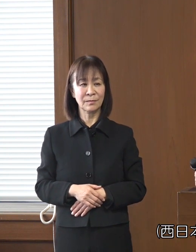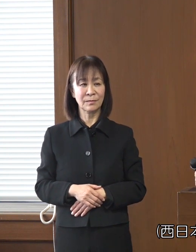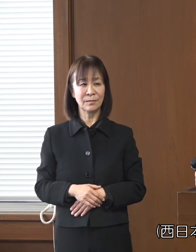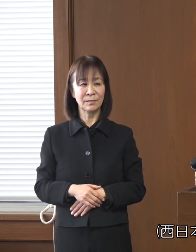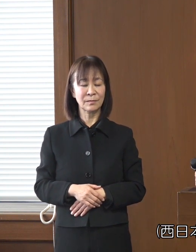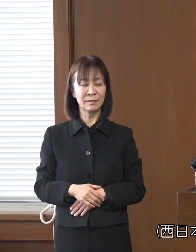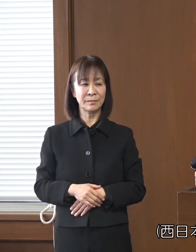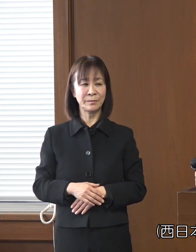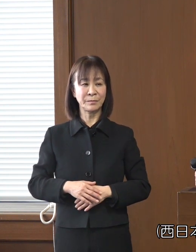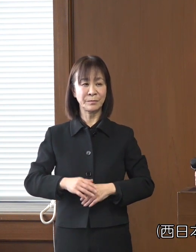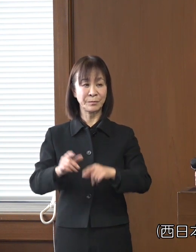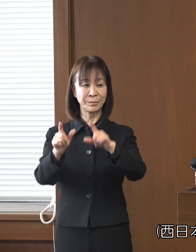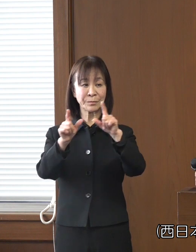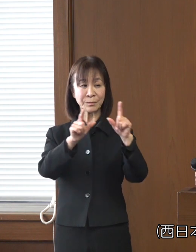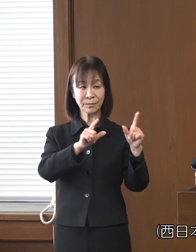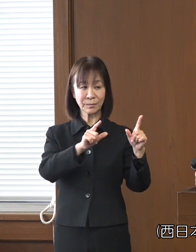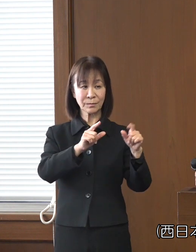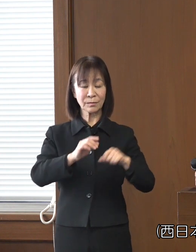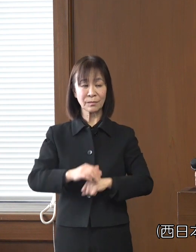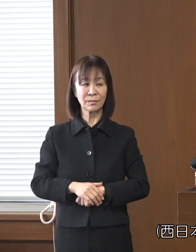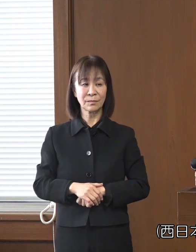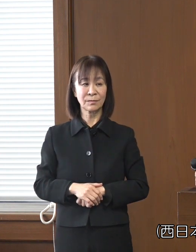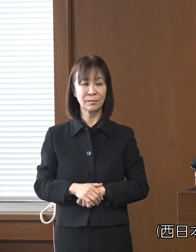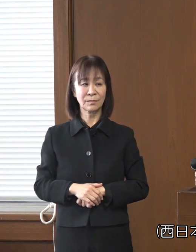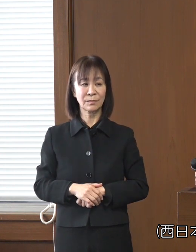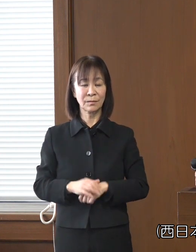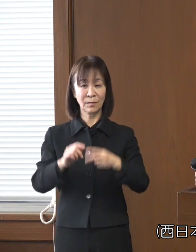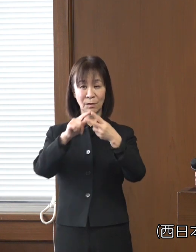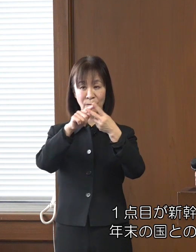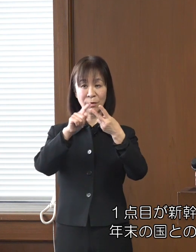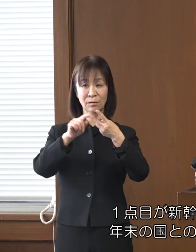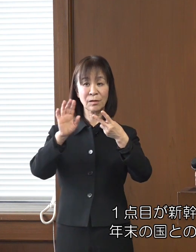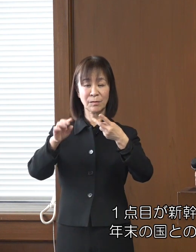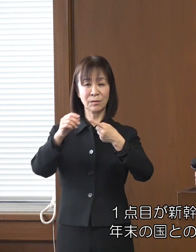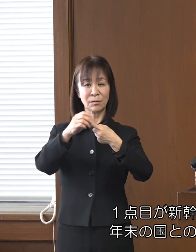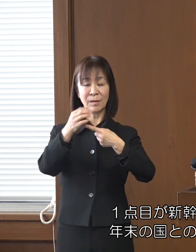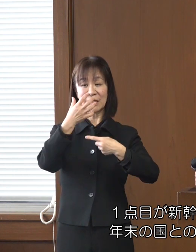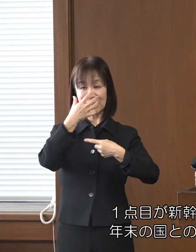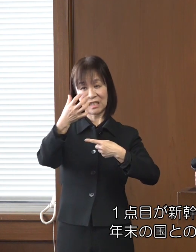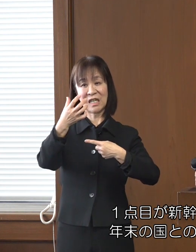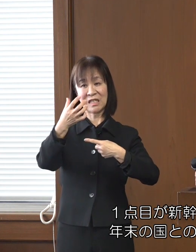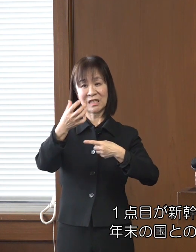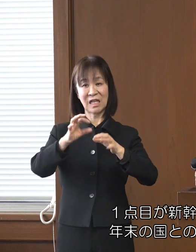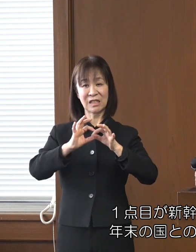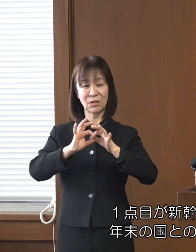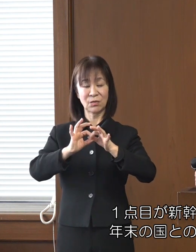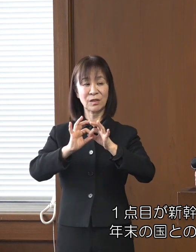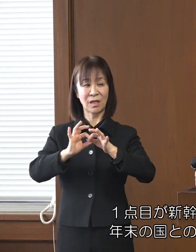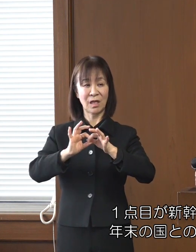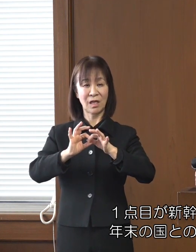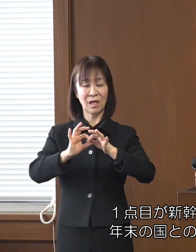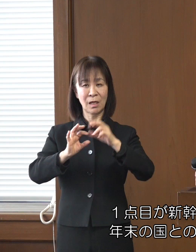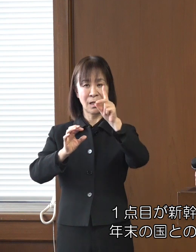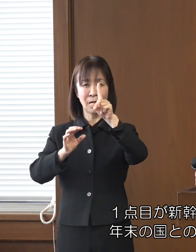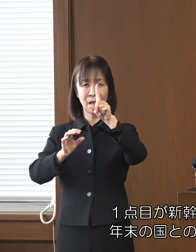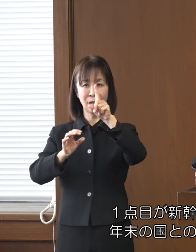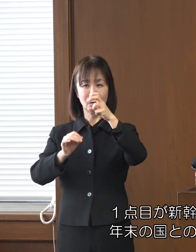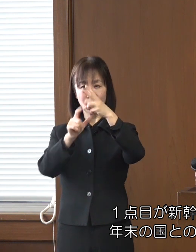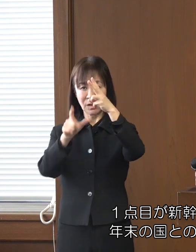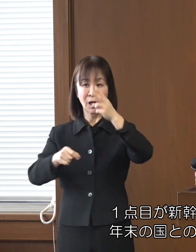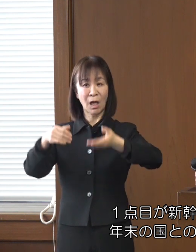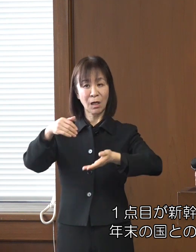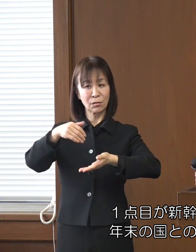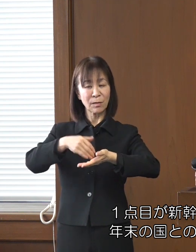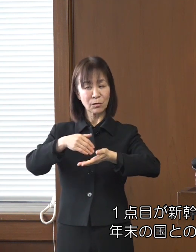それでは、 はい、 西日本の、 はい、 米村さん お願いします。本新聞の米村です。2点あります。1点目が新幹線について、年末の国との協議